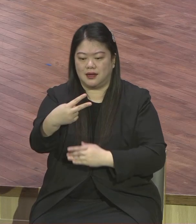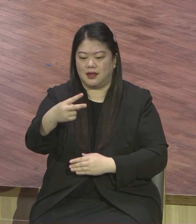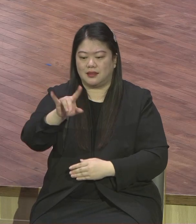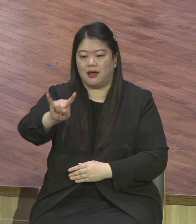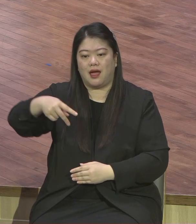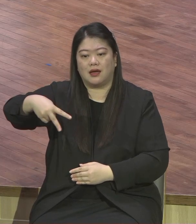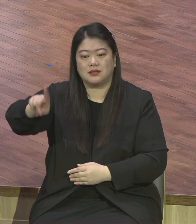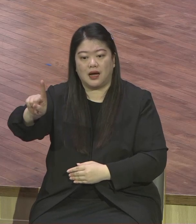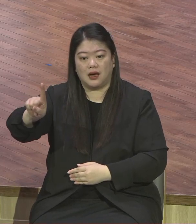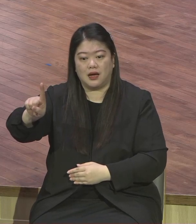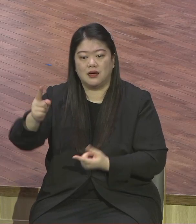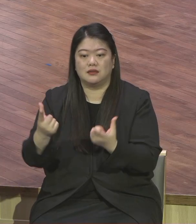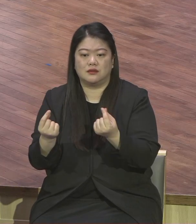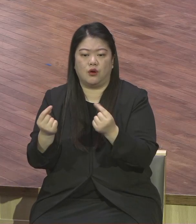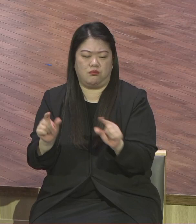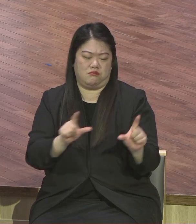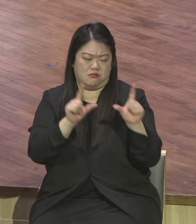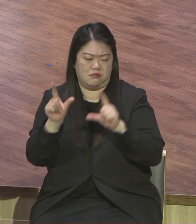나가는 그런